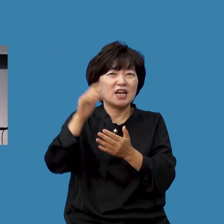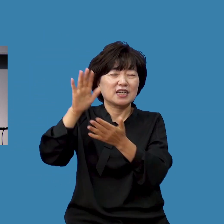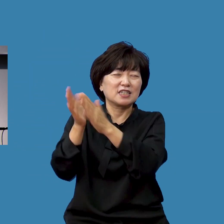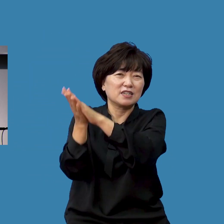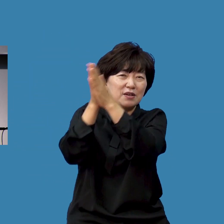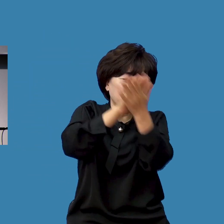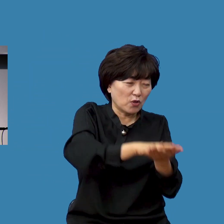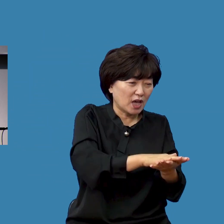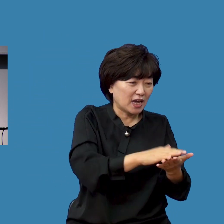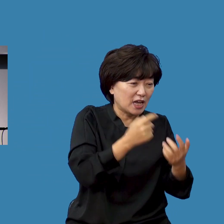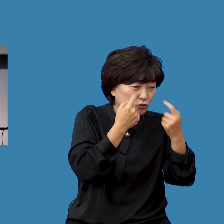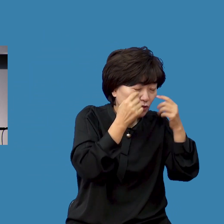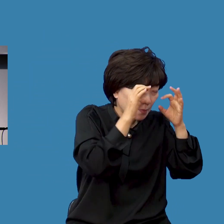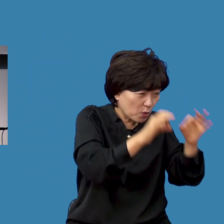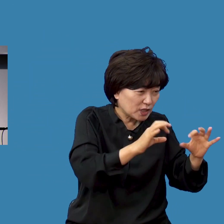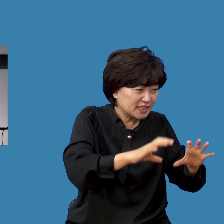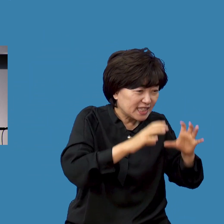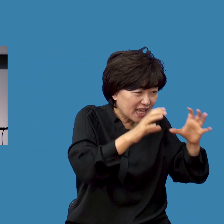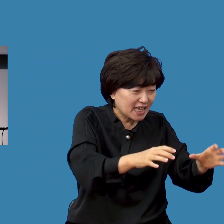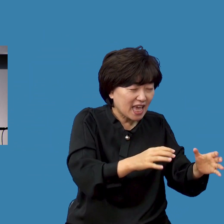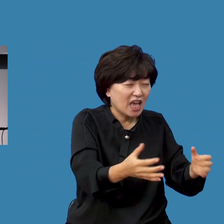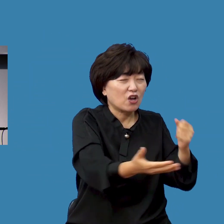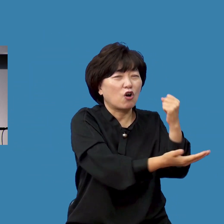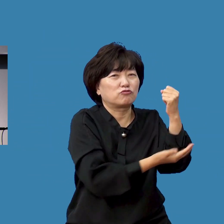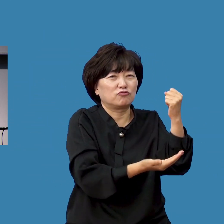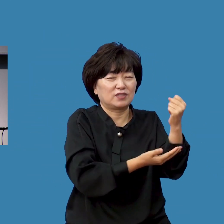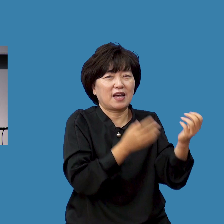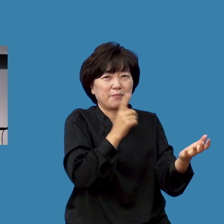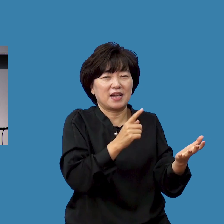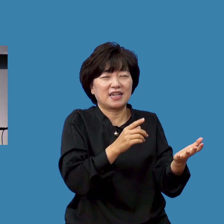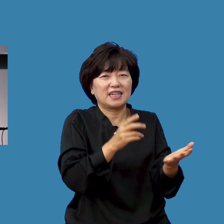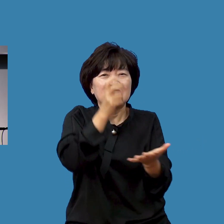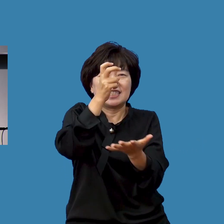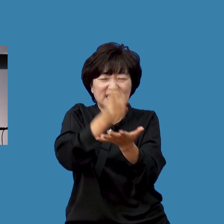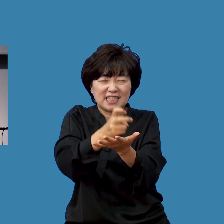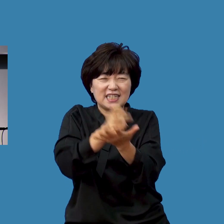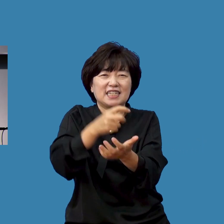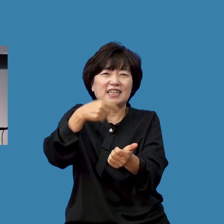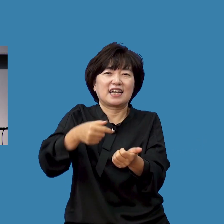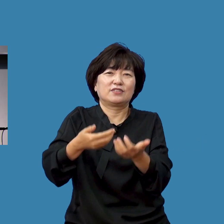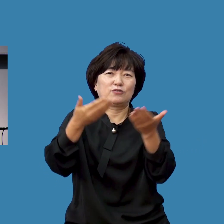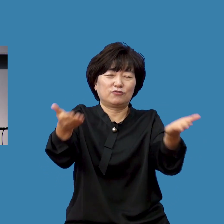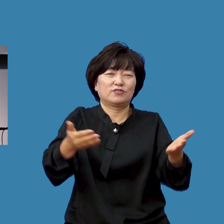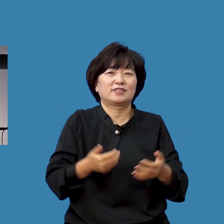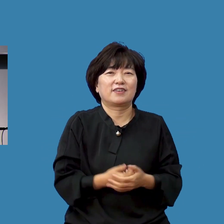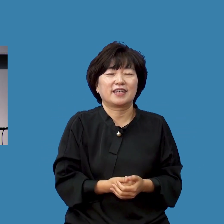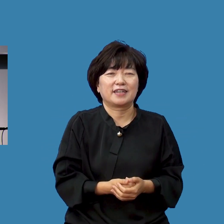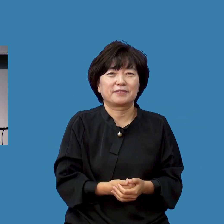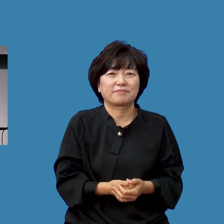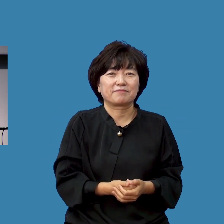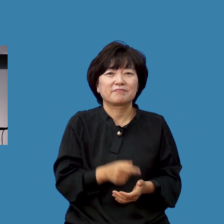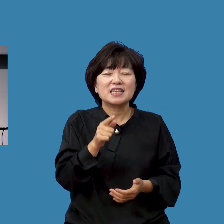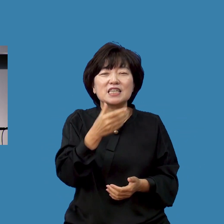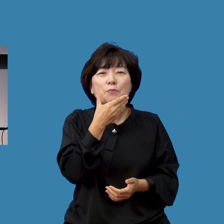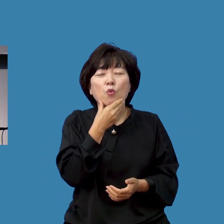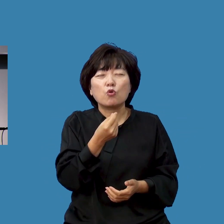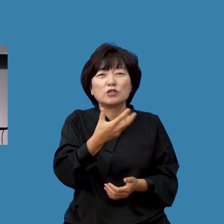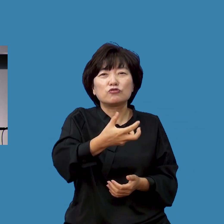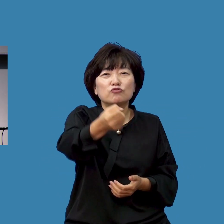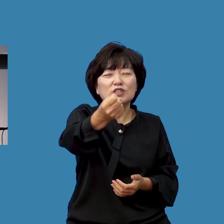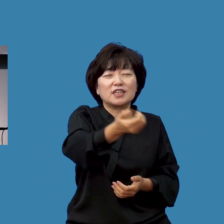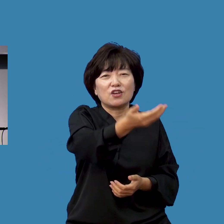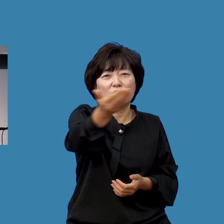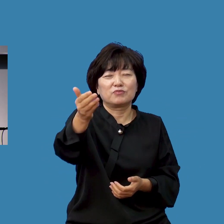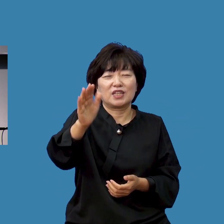그 변화가 보이는 세계에도 변화를 일으킨다는 거야. 이 진리를 가르치는 거예요. 이 복을